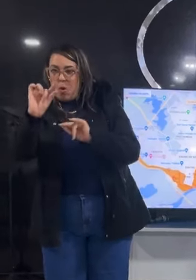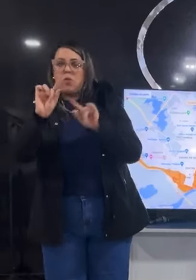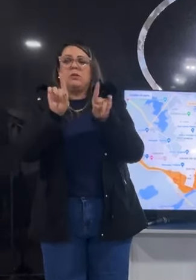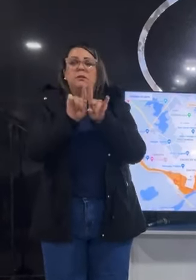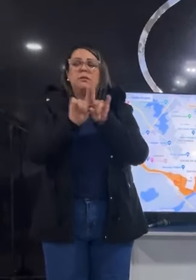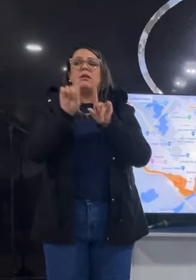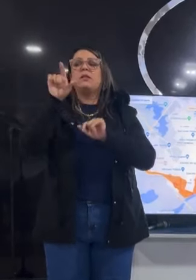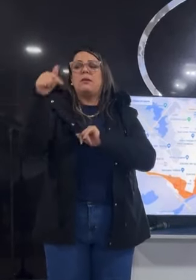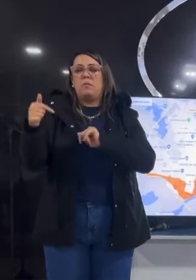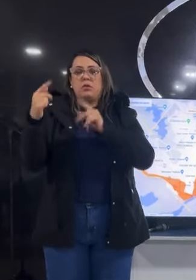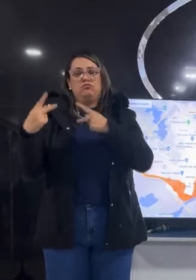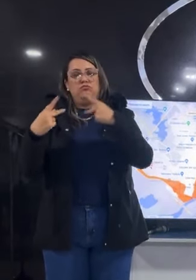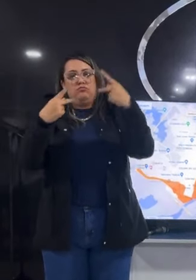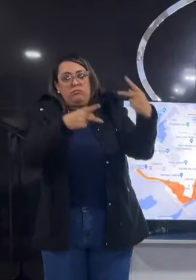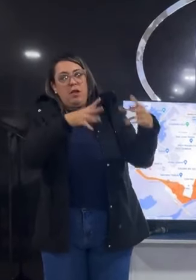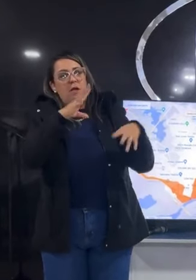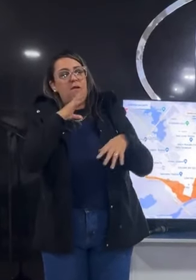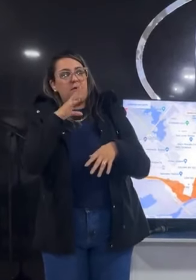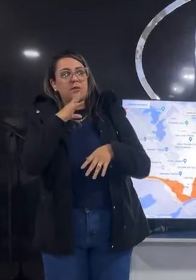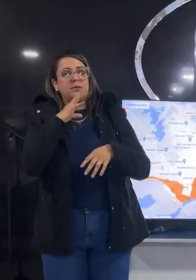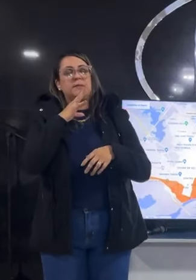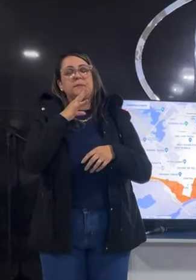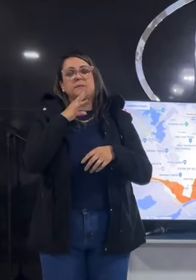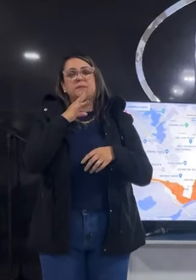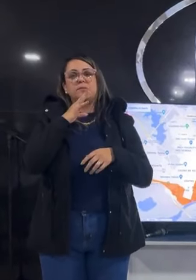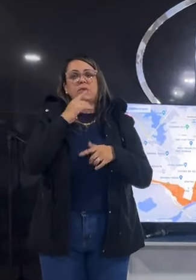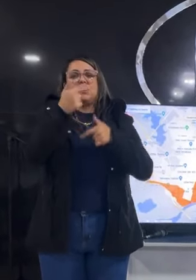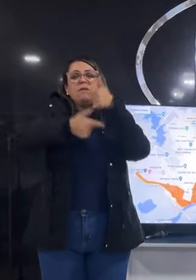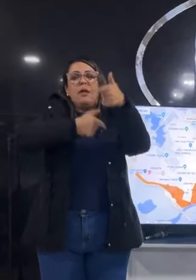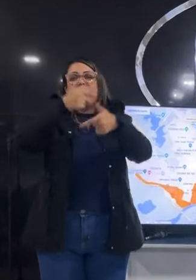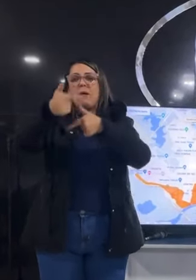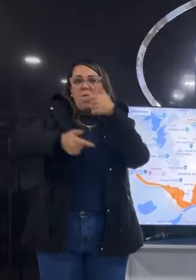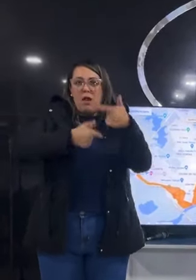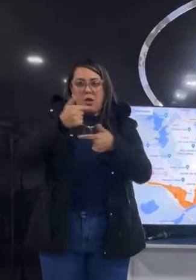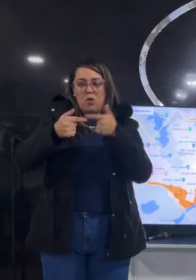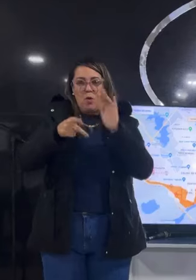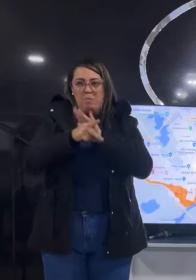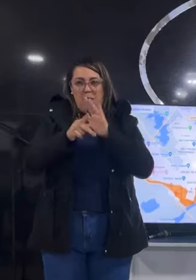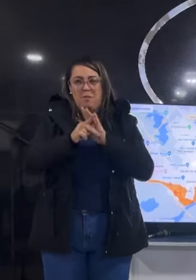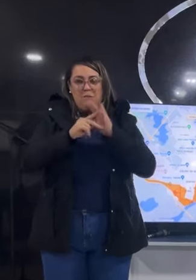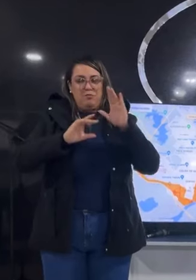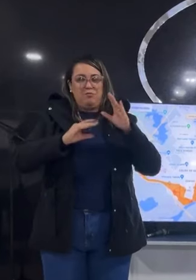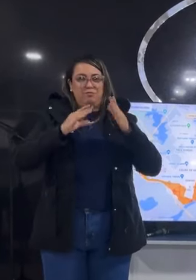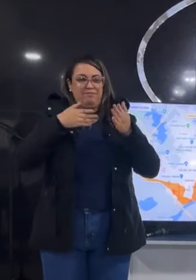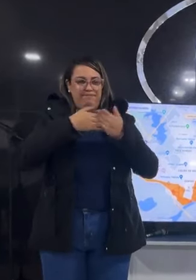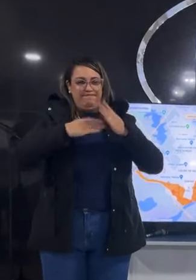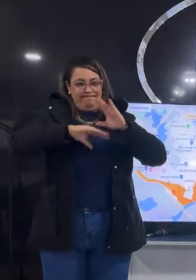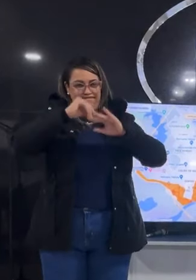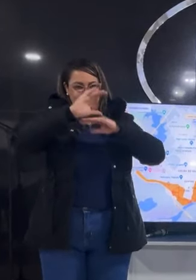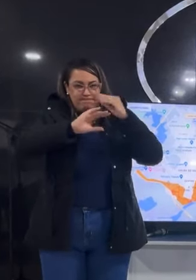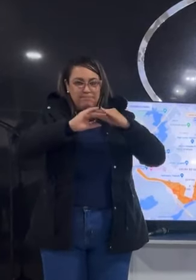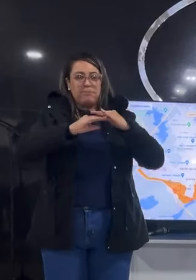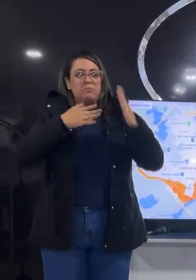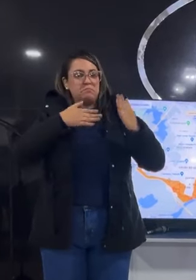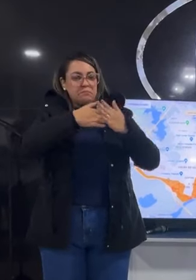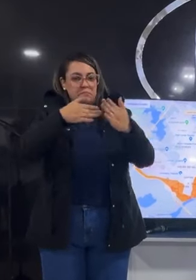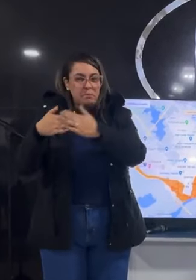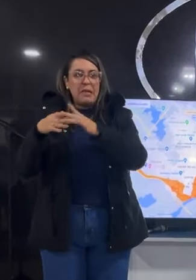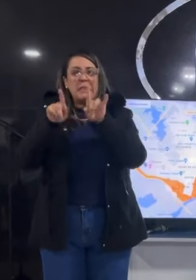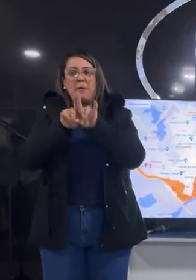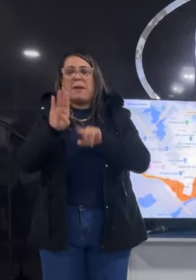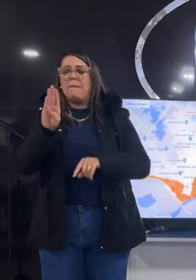conhecer eh as nossas o trabalho que nós fizemos de contenção e proteção viu as bombas